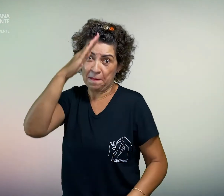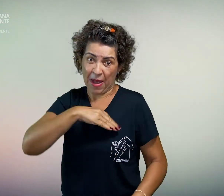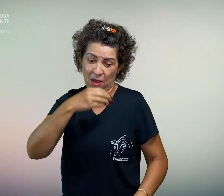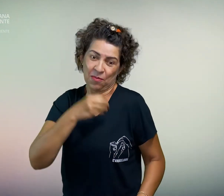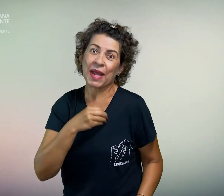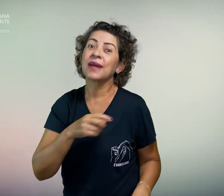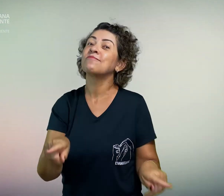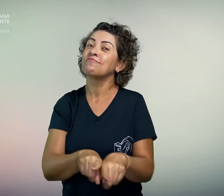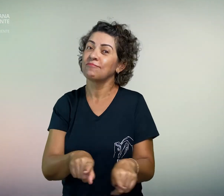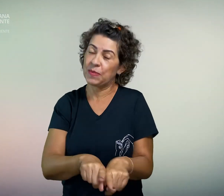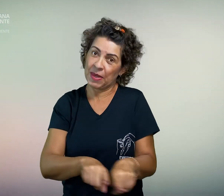corações.